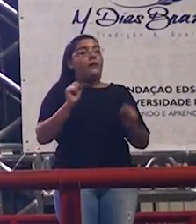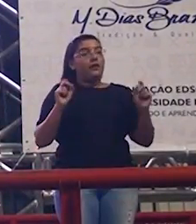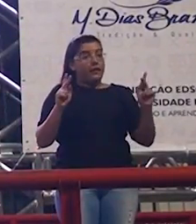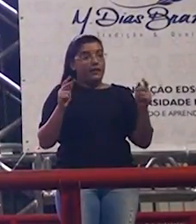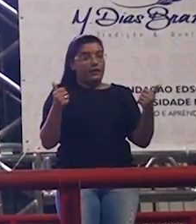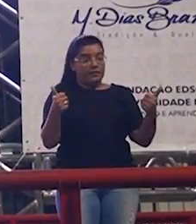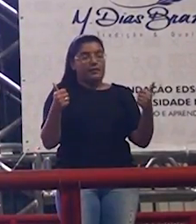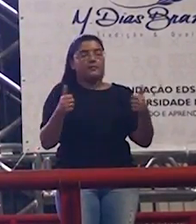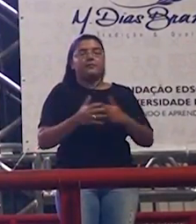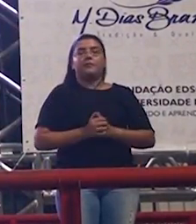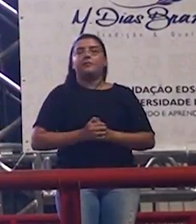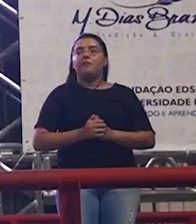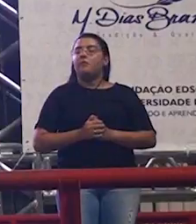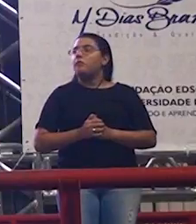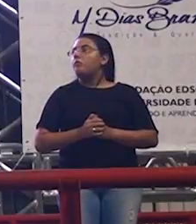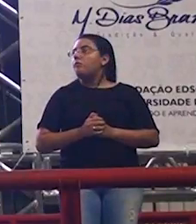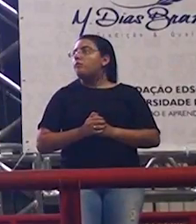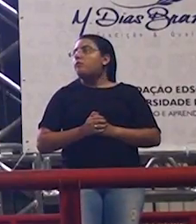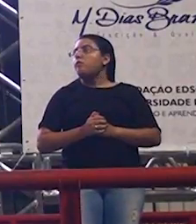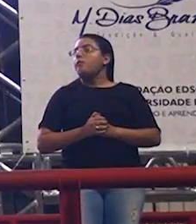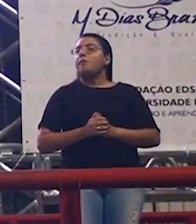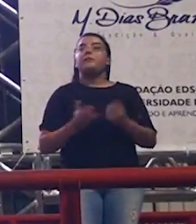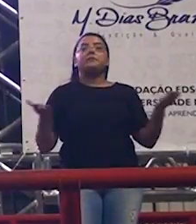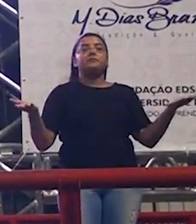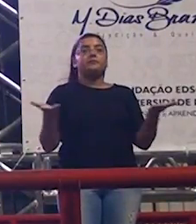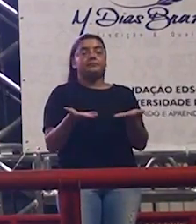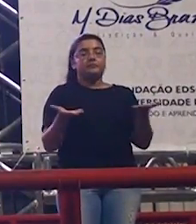isso? Beleza. Moçada,